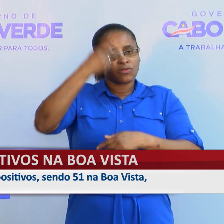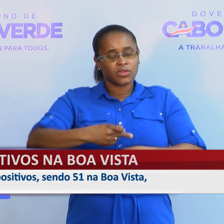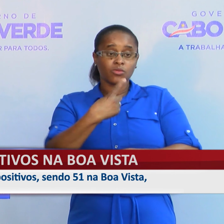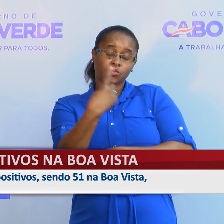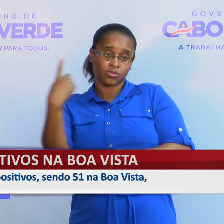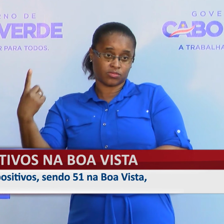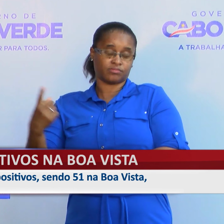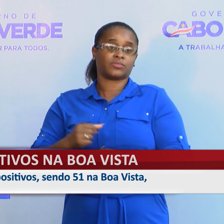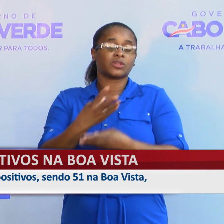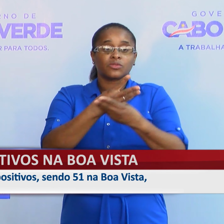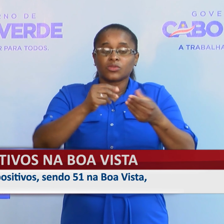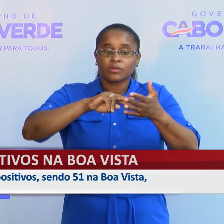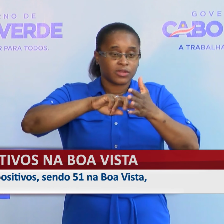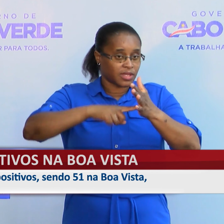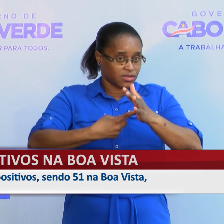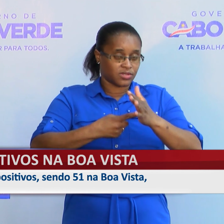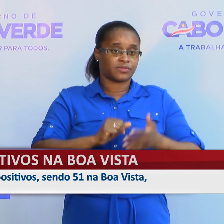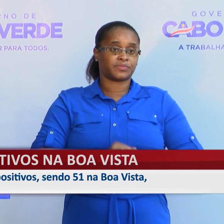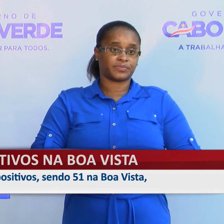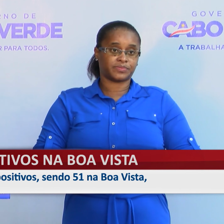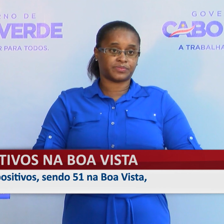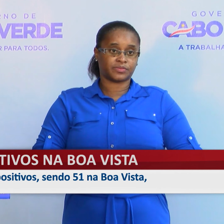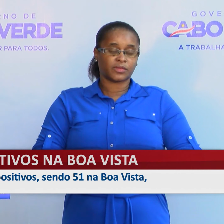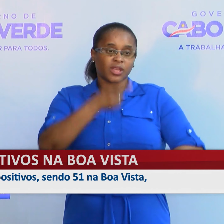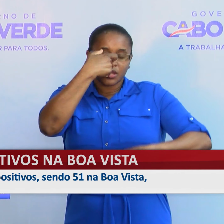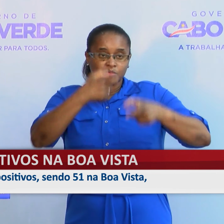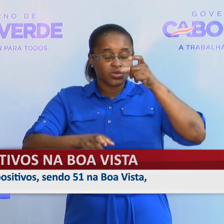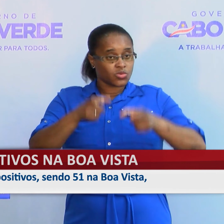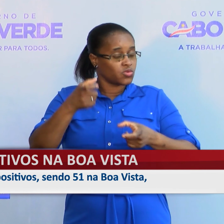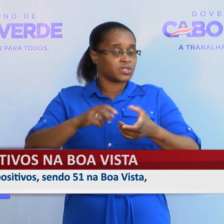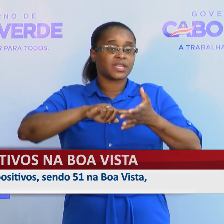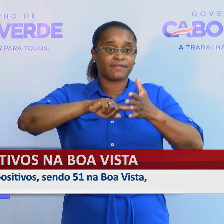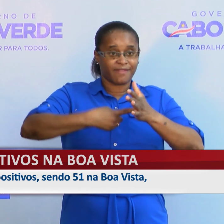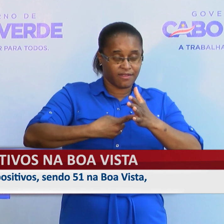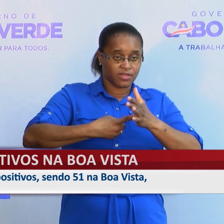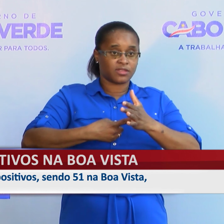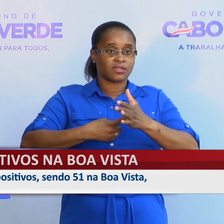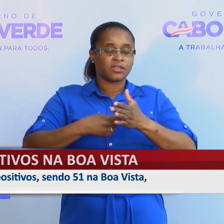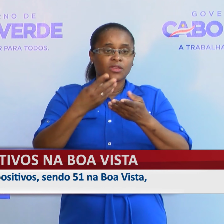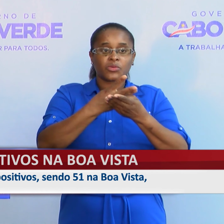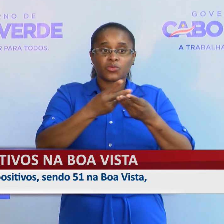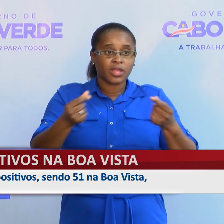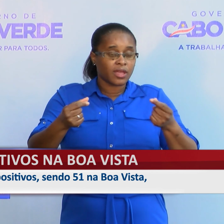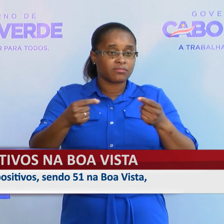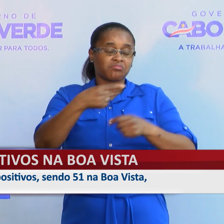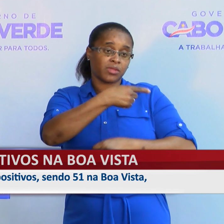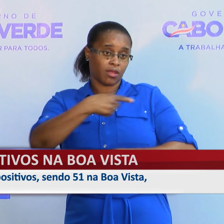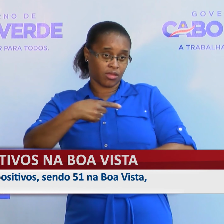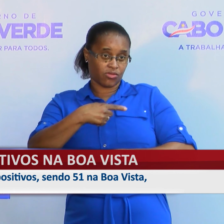realização de testes. As pessoas cujos testes deram resultado